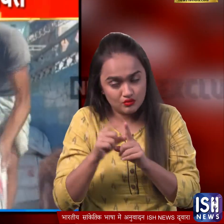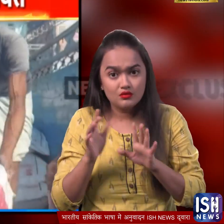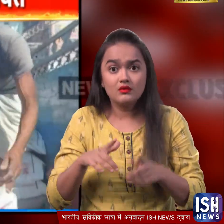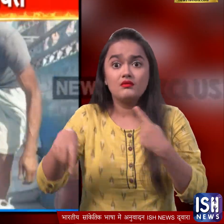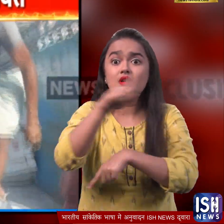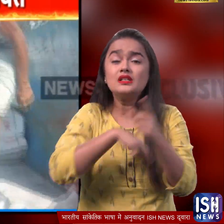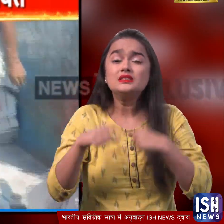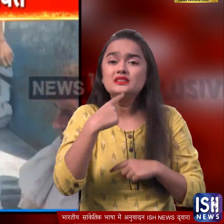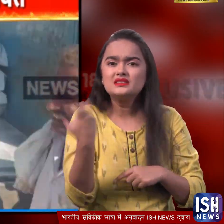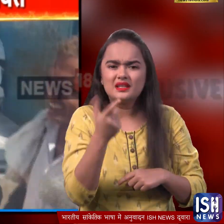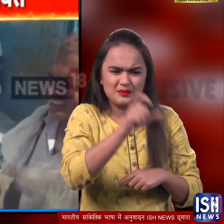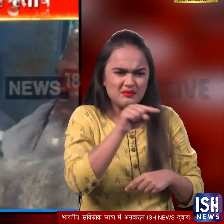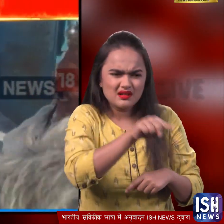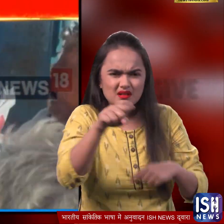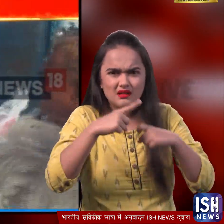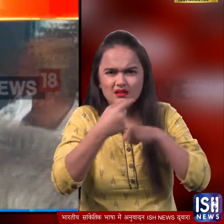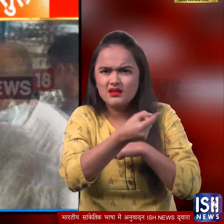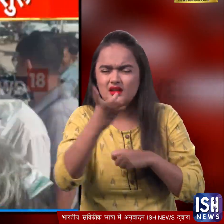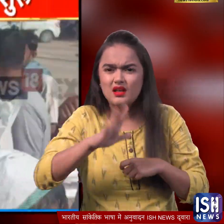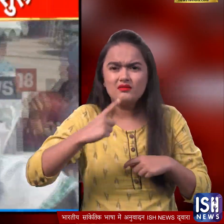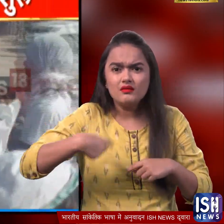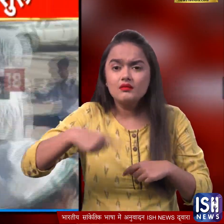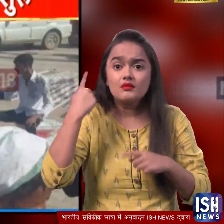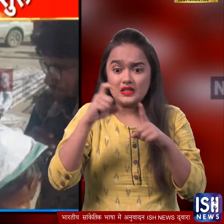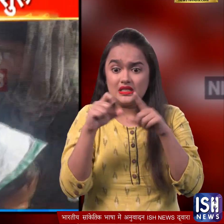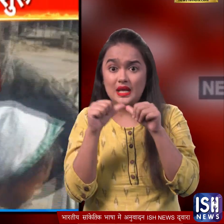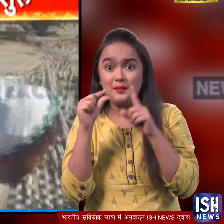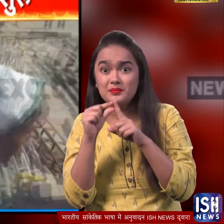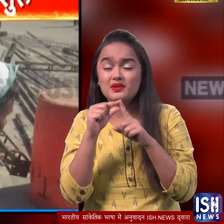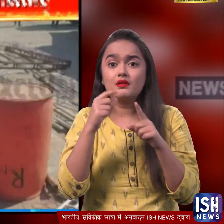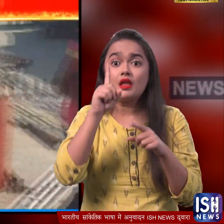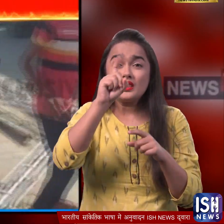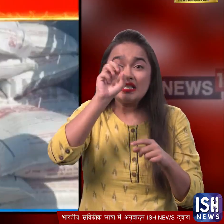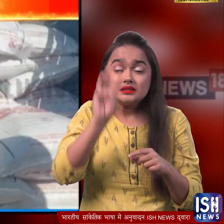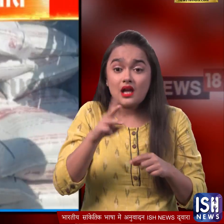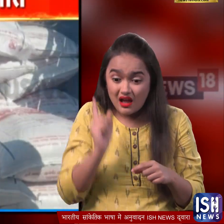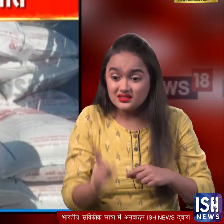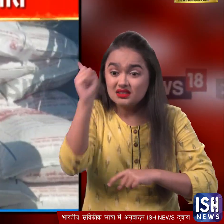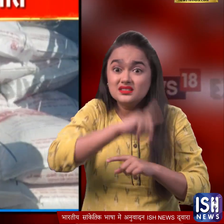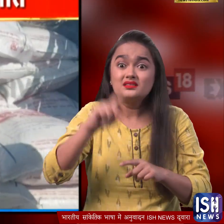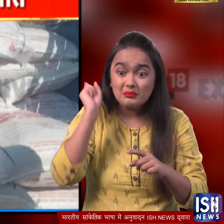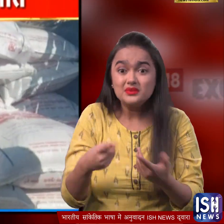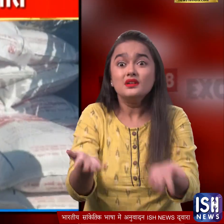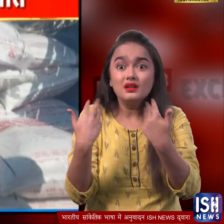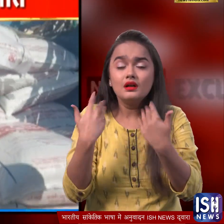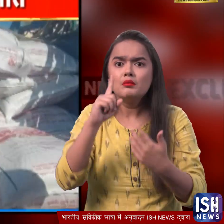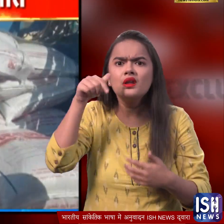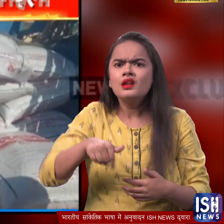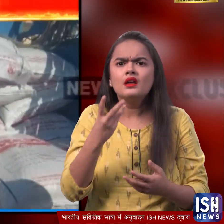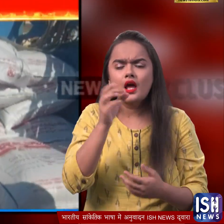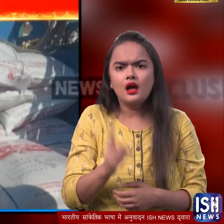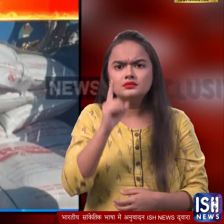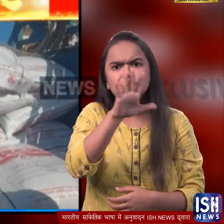बताया गया कि हर सहकारी समिति के केंद्र पर रोजाना डीएपी की 10,000 बोरियों की जरूरत है, लेकिन पहुंच रही हैं सिर्फ 500